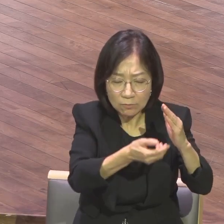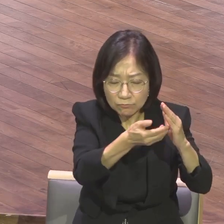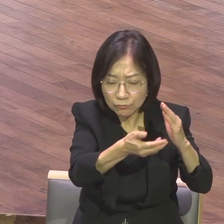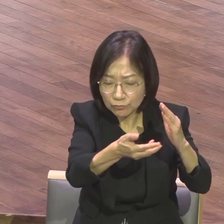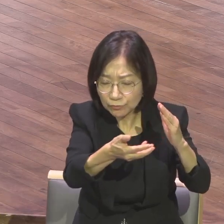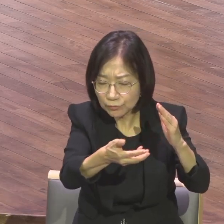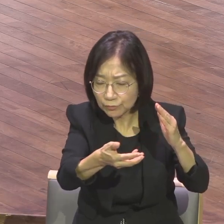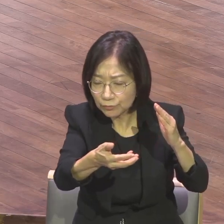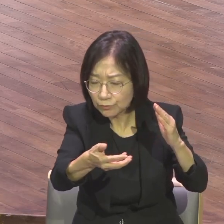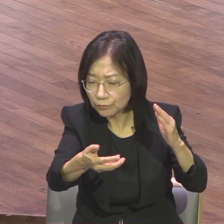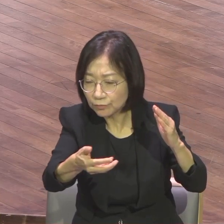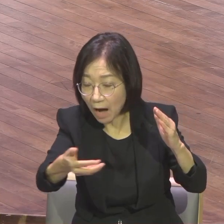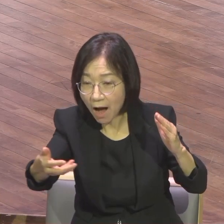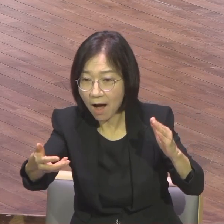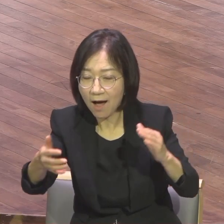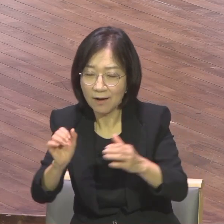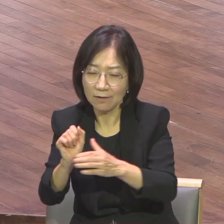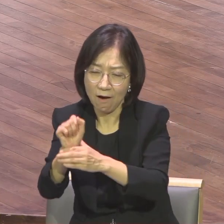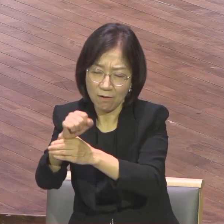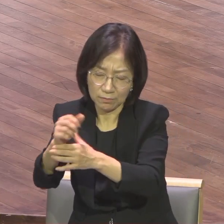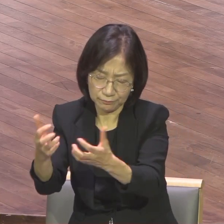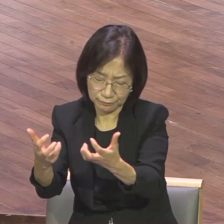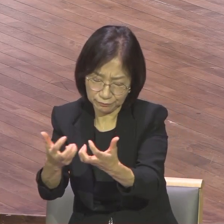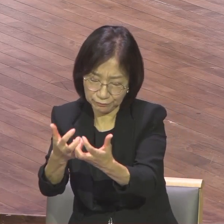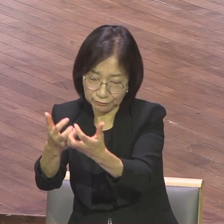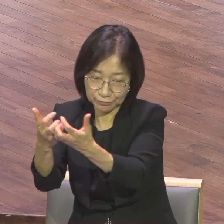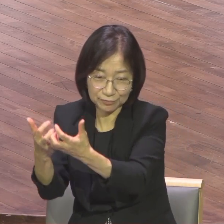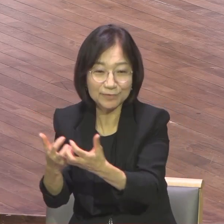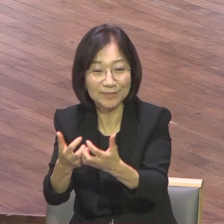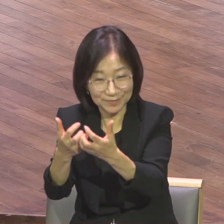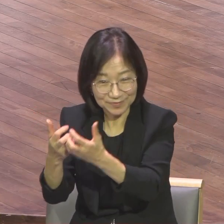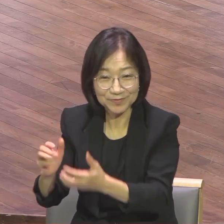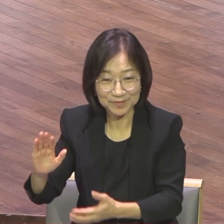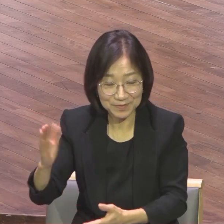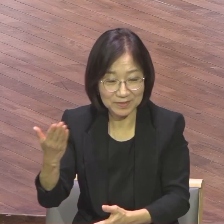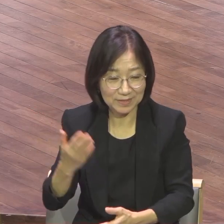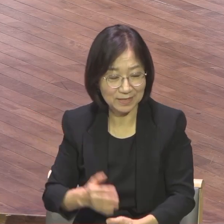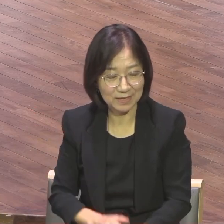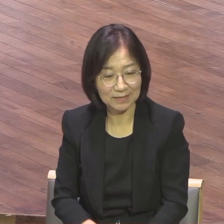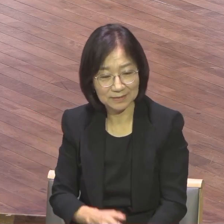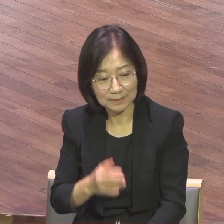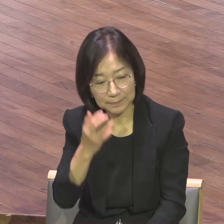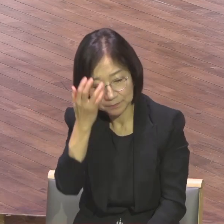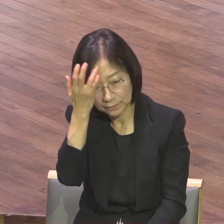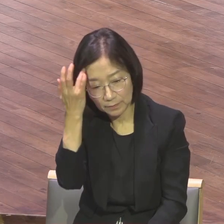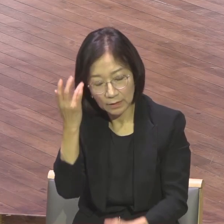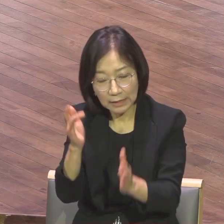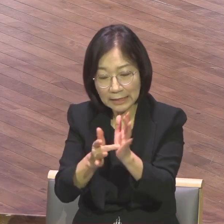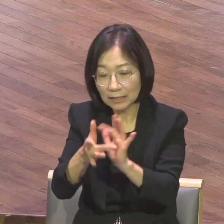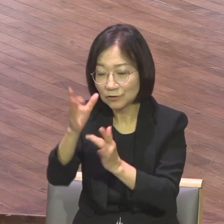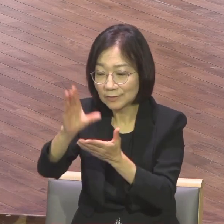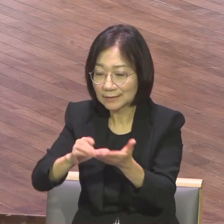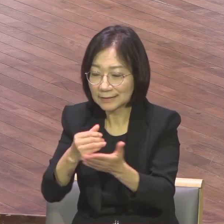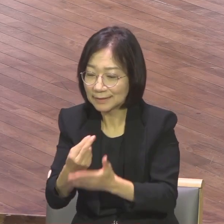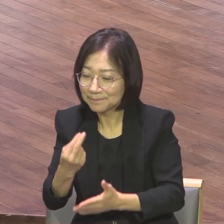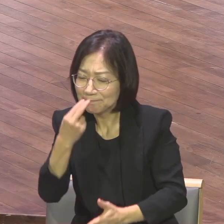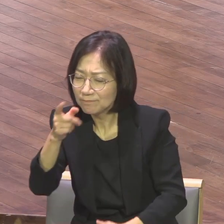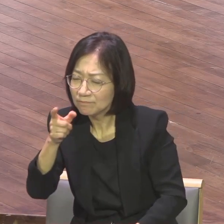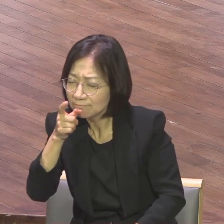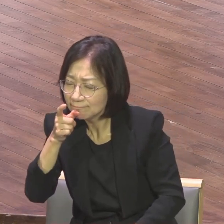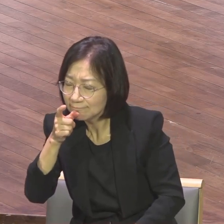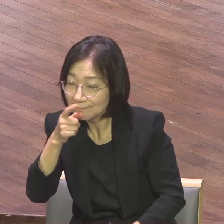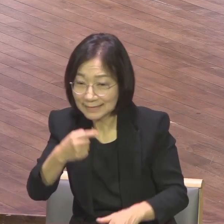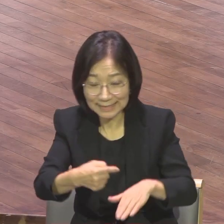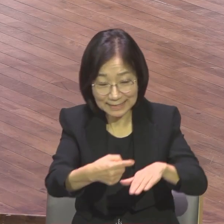풍성한 열매를 맺게 된다는 것입니다. 교회 사명과 연결이 되죠. 예수 그리스도의 생명수가 지역, 민족, 세계, 오천족